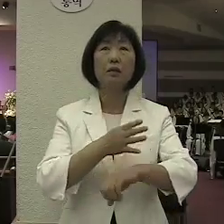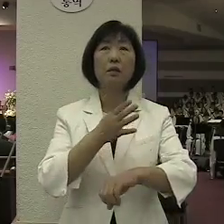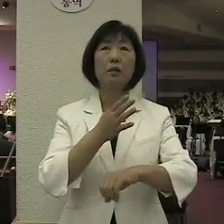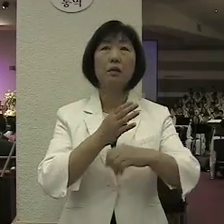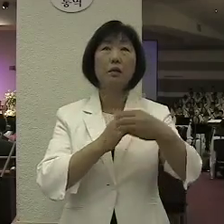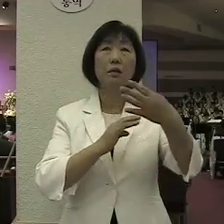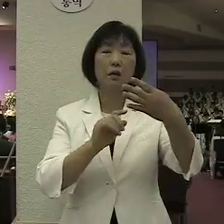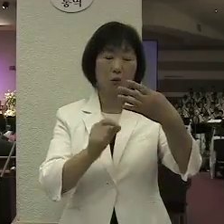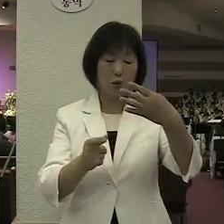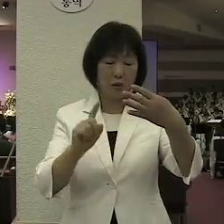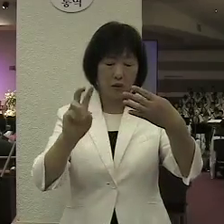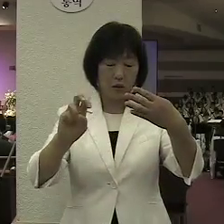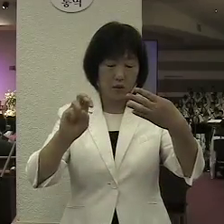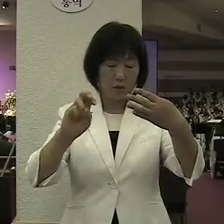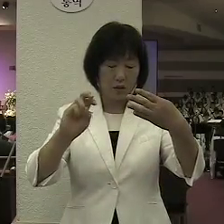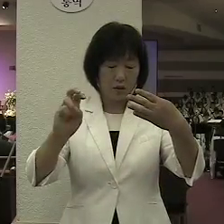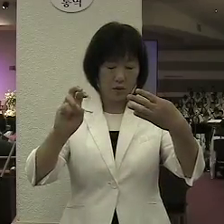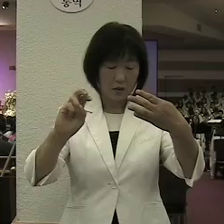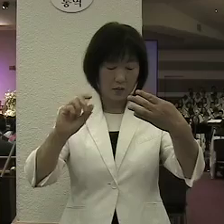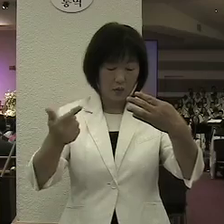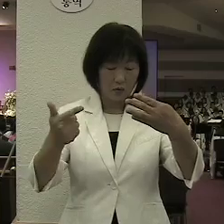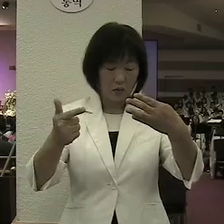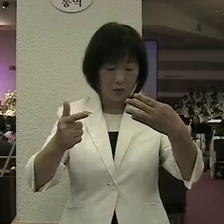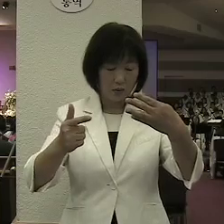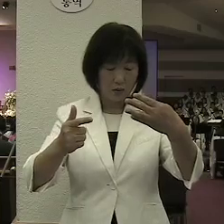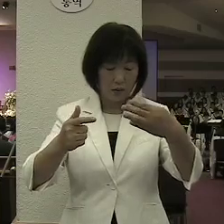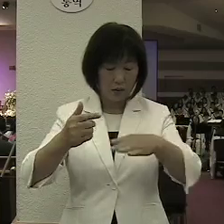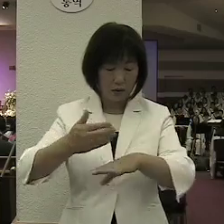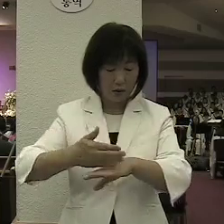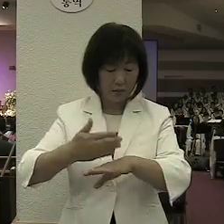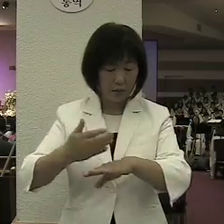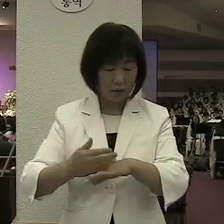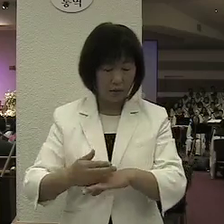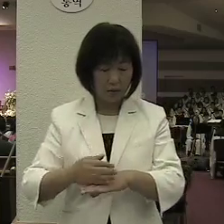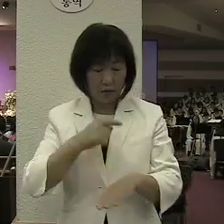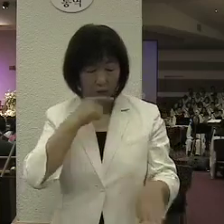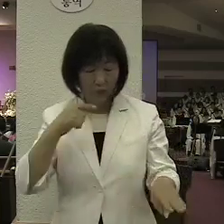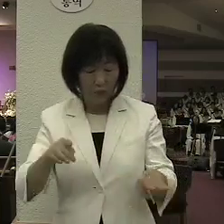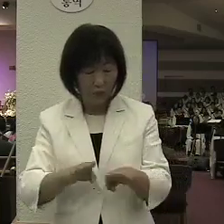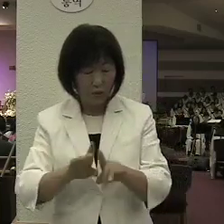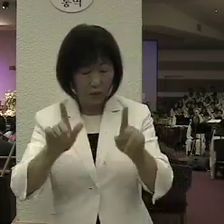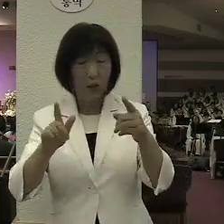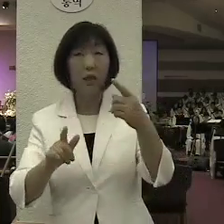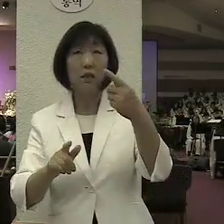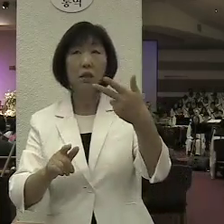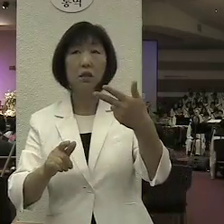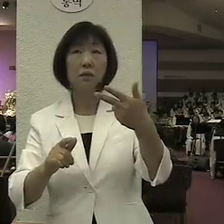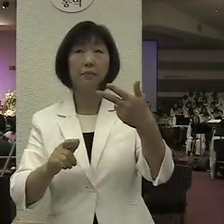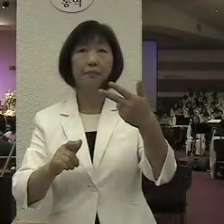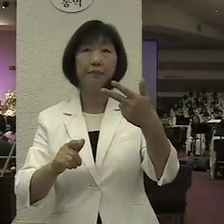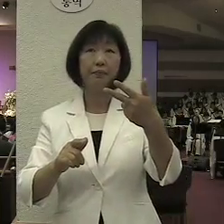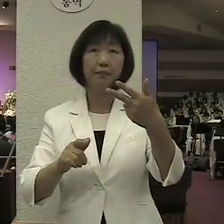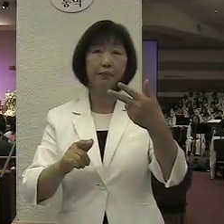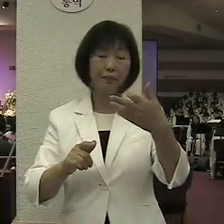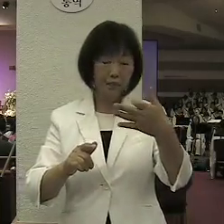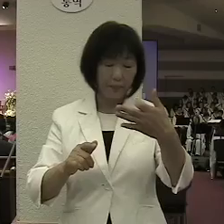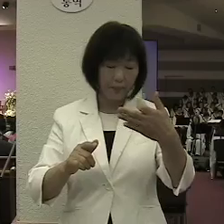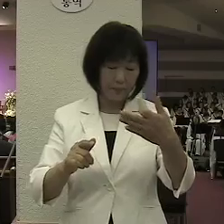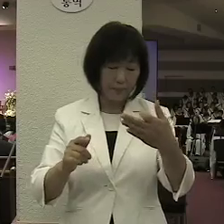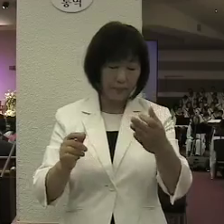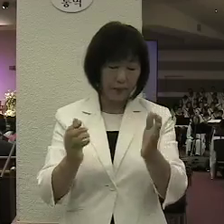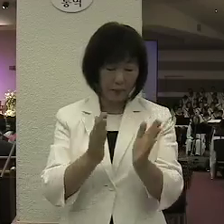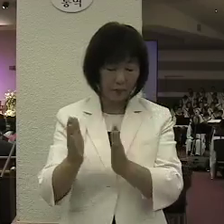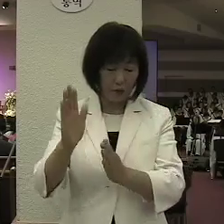주일은 홀리웨이브 2주년 감사 주일로 감사 예배를 드리게 됩니다. 2주년을 기념하는 티셔츠가 준비되어 있습니다.